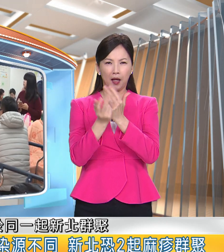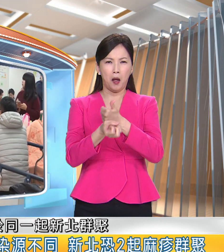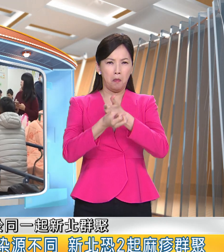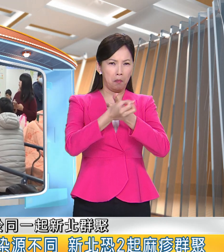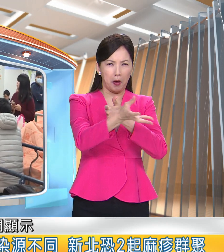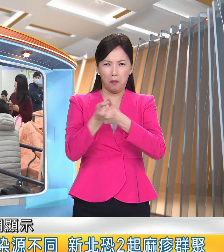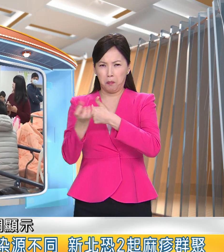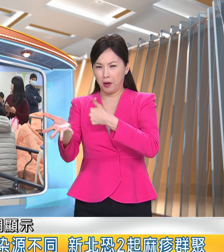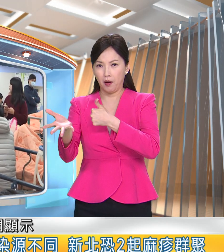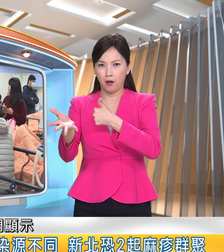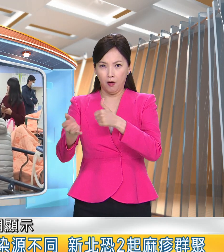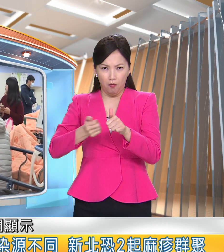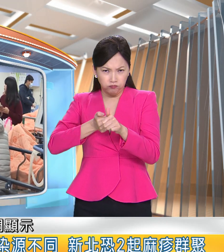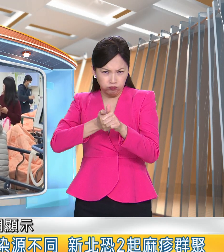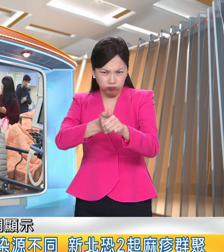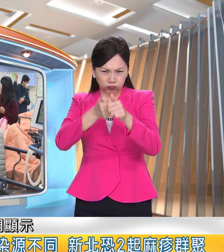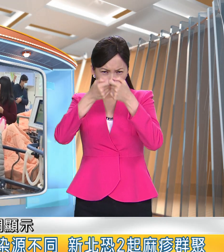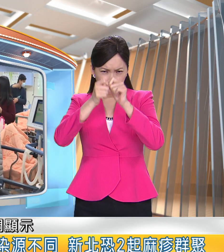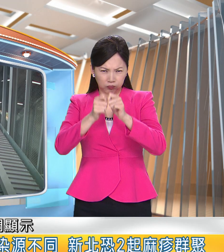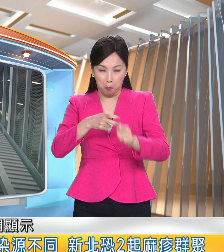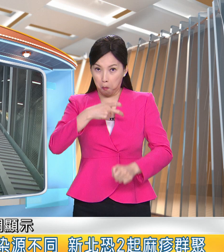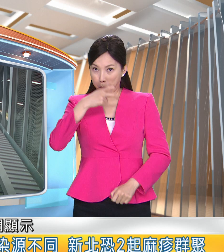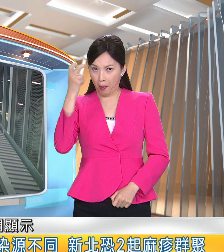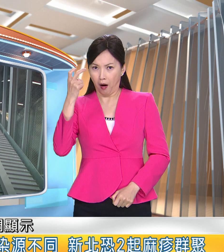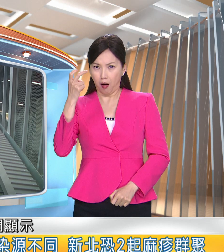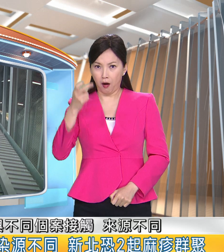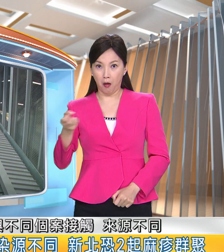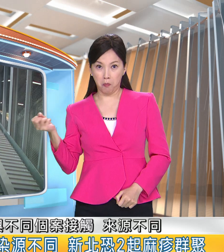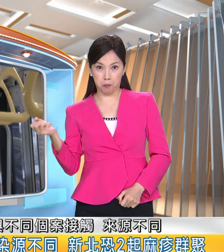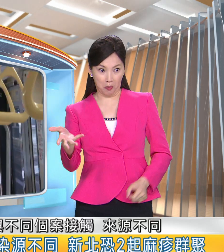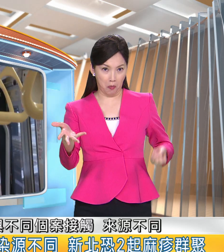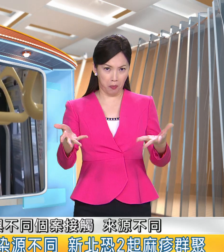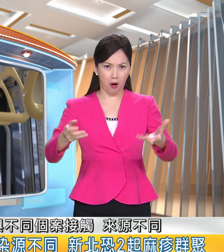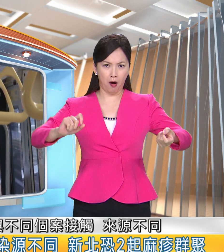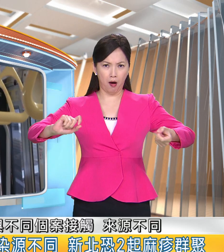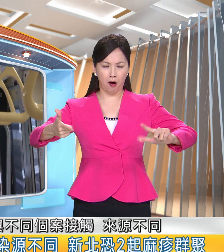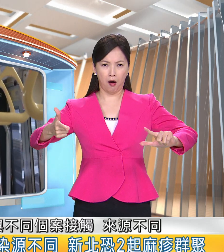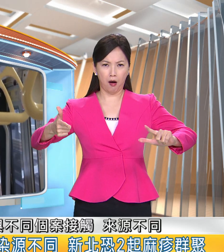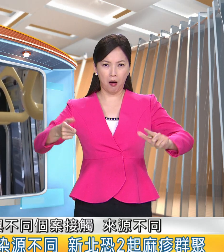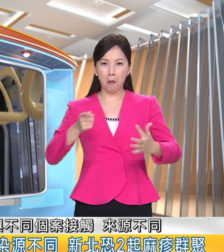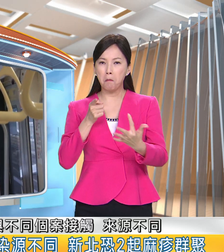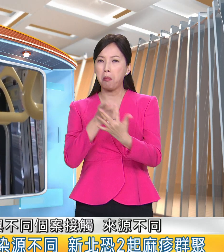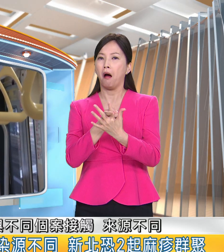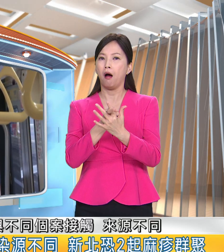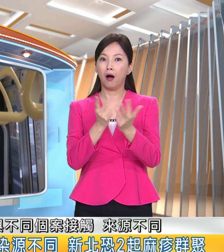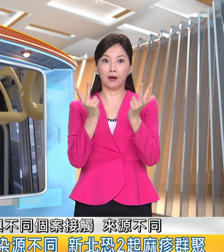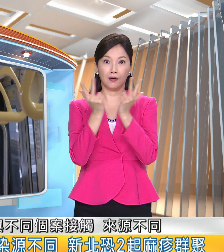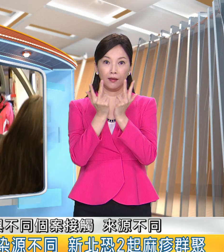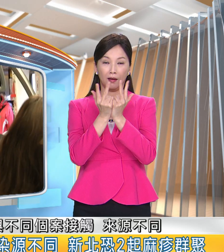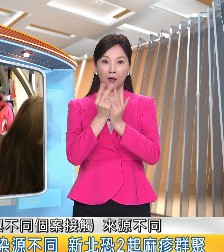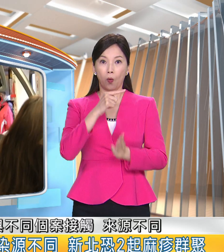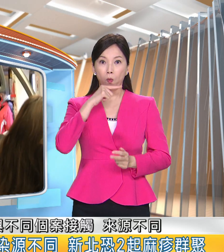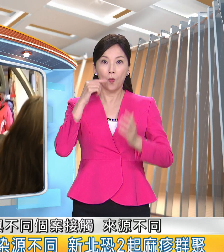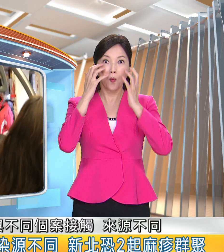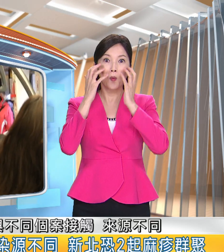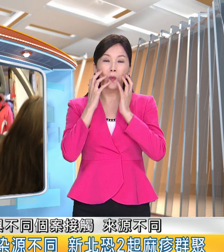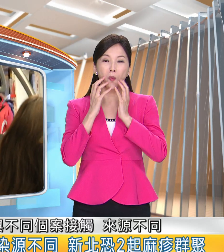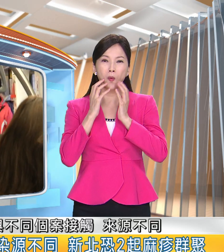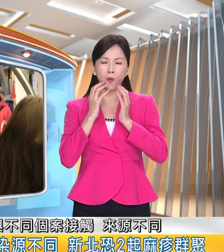北群聚，不过最新的疫调显示，这两人分别与不同个案接触，来源不同，